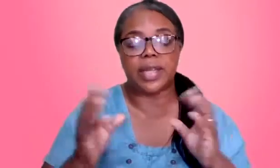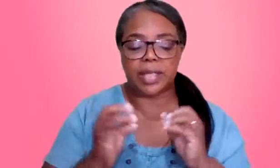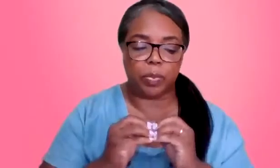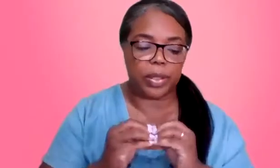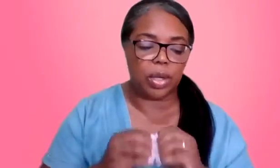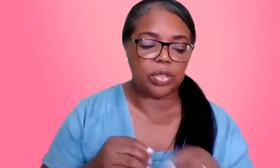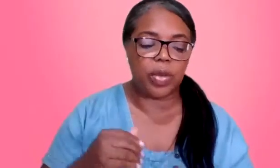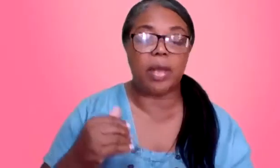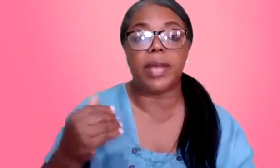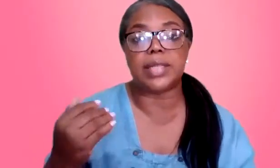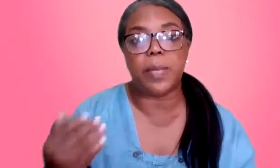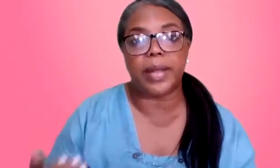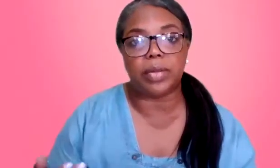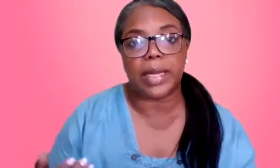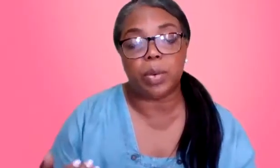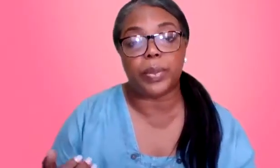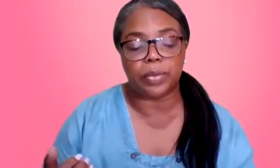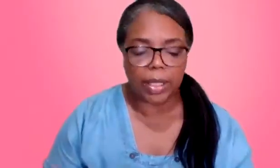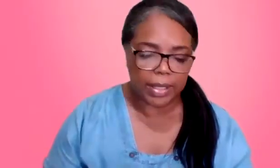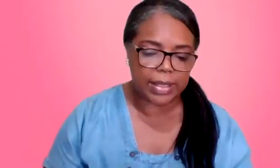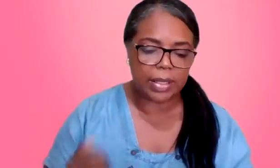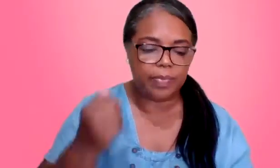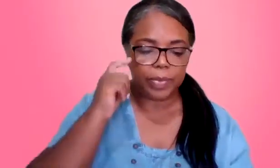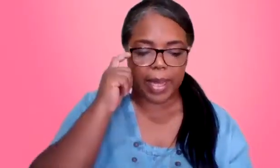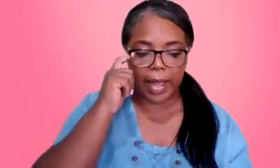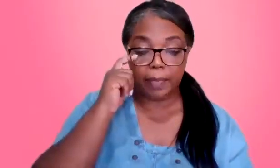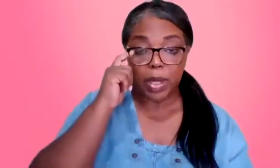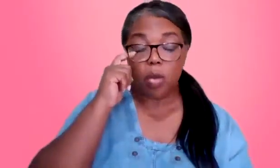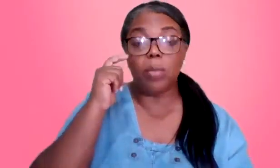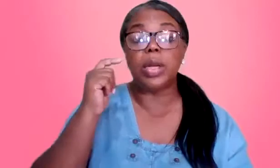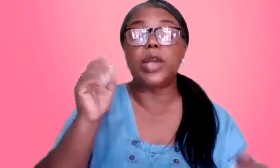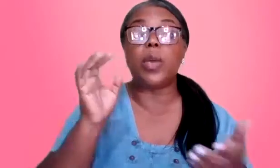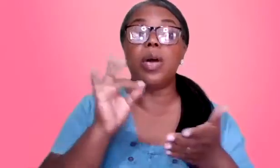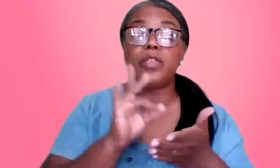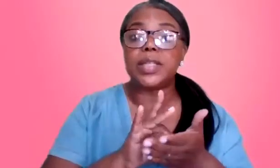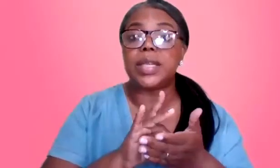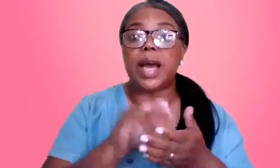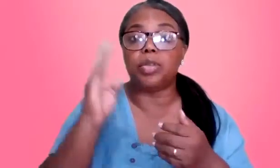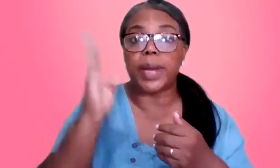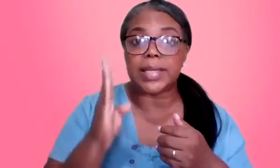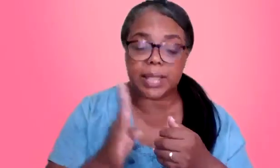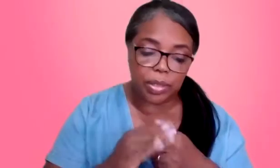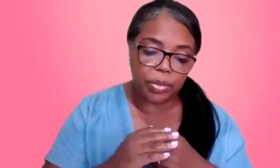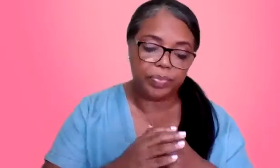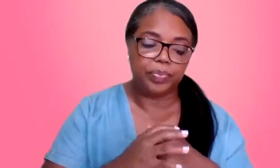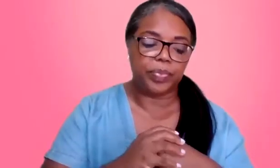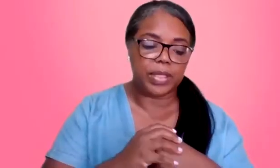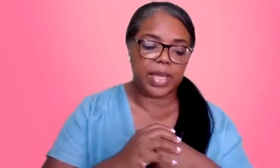trazendo para nós o reconhecimento da língua portuguesa, né? Como língua oficial do Brasil,